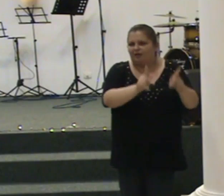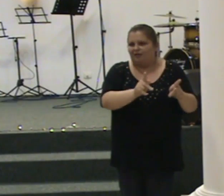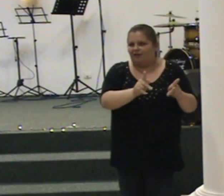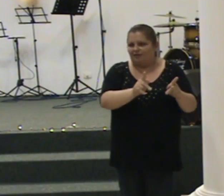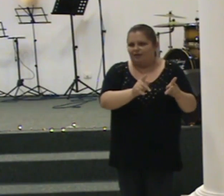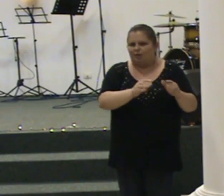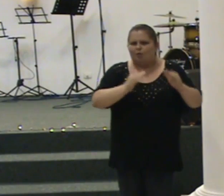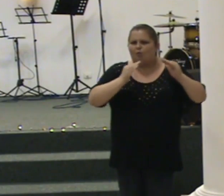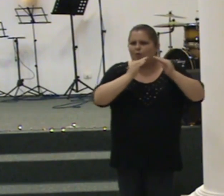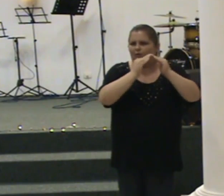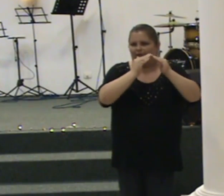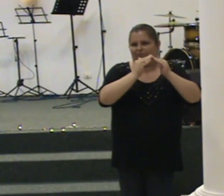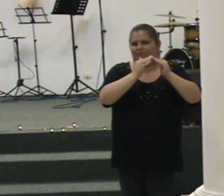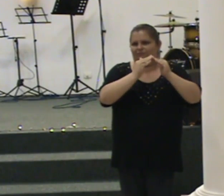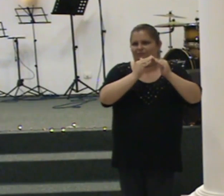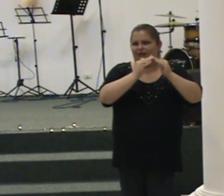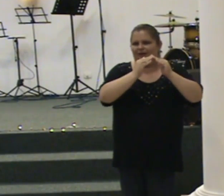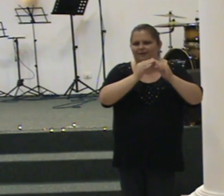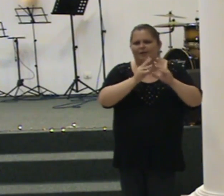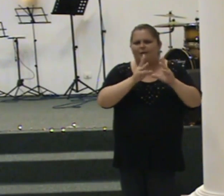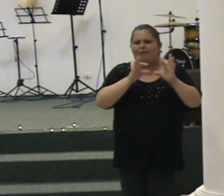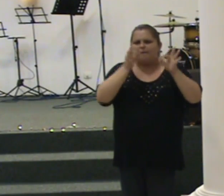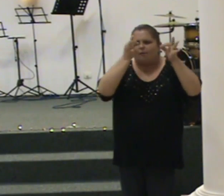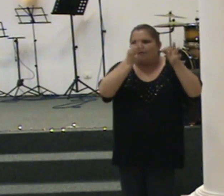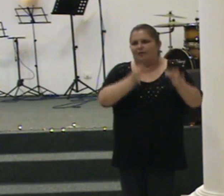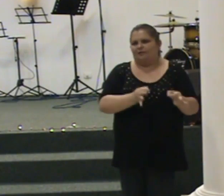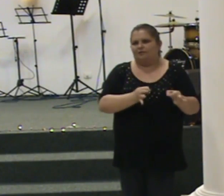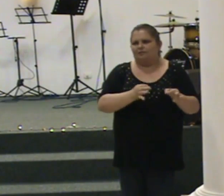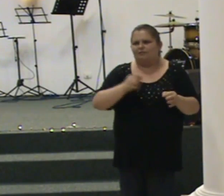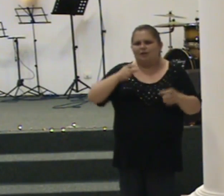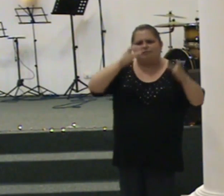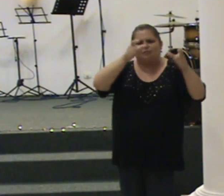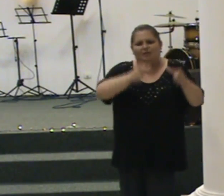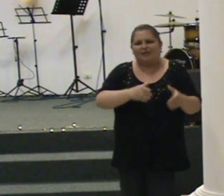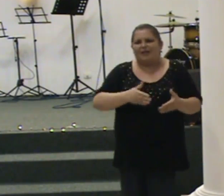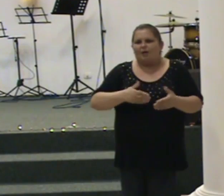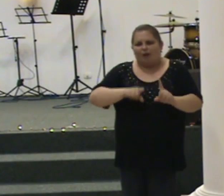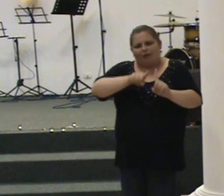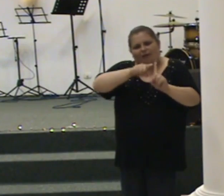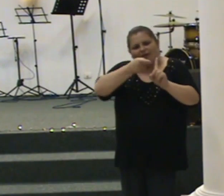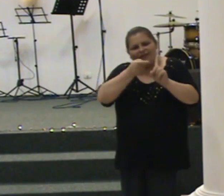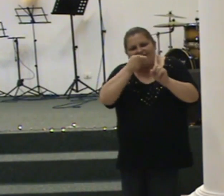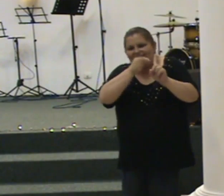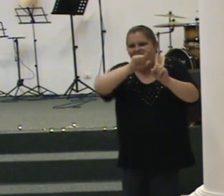num lar, um escolhido, numa história em que ele pudesse ser santo desde o seu